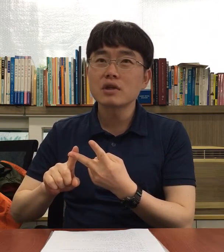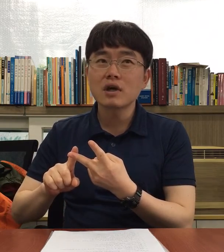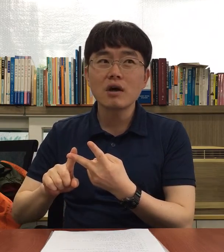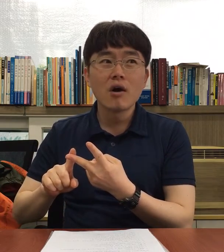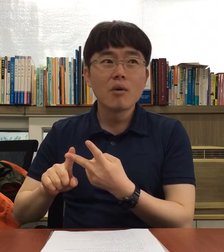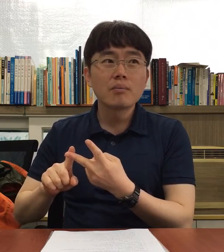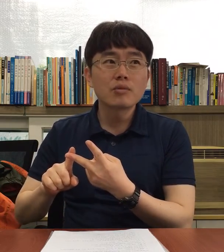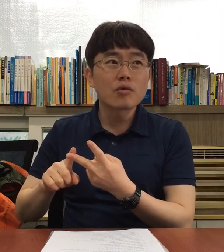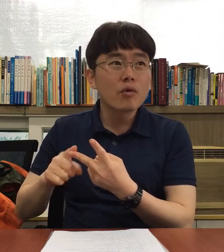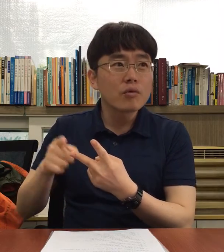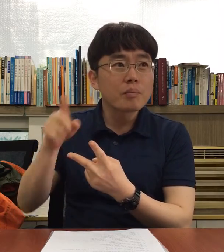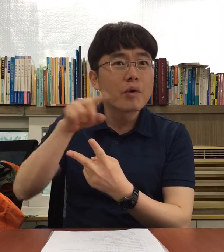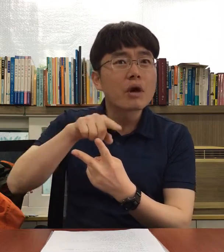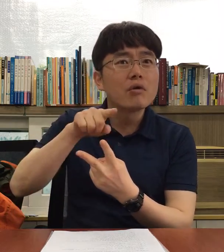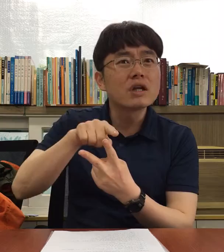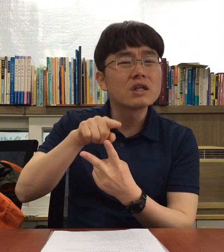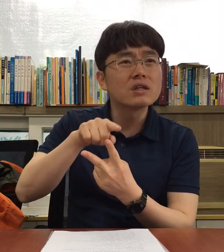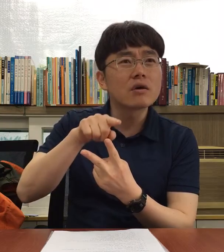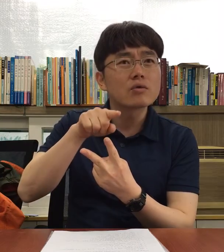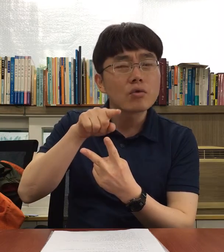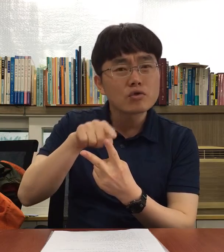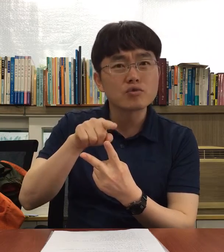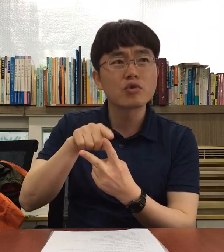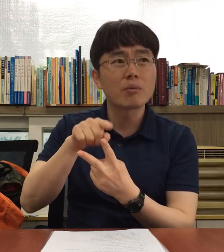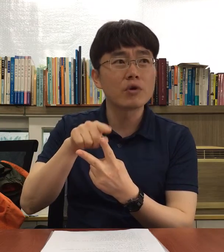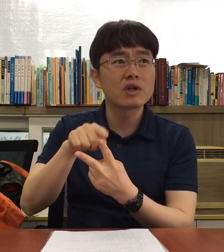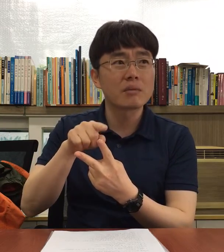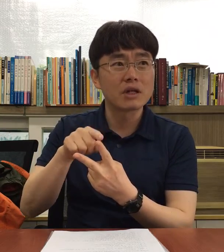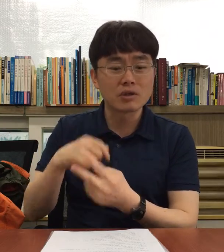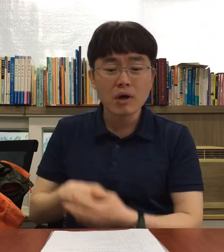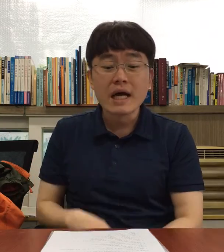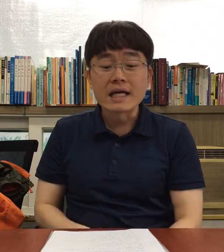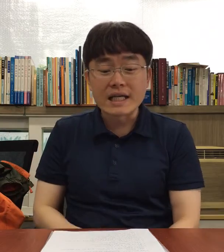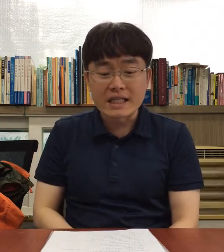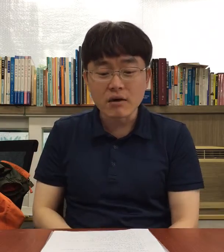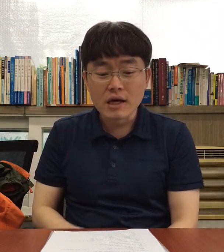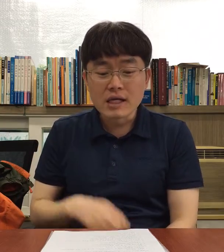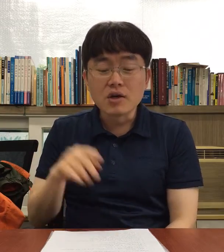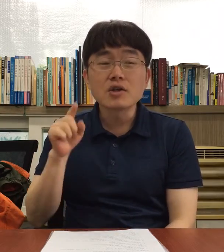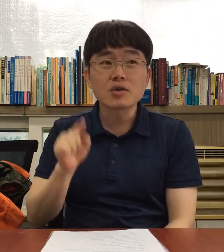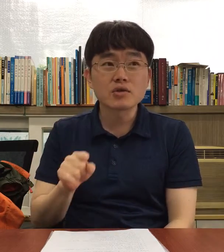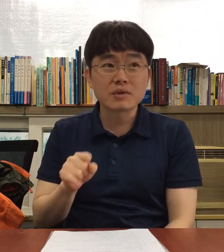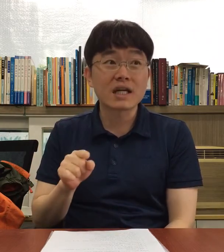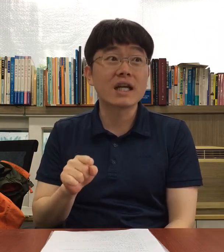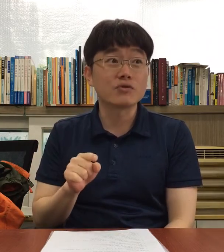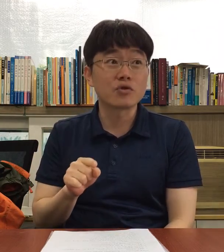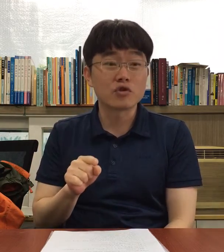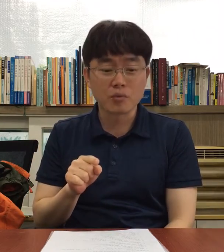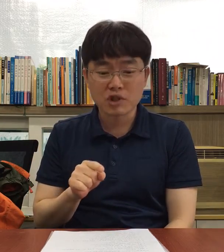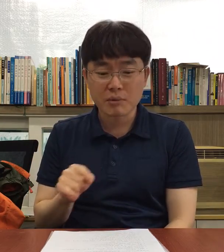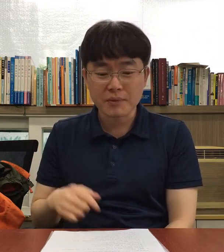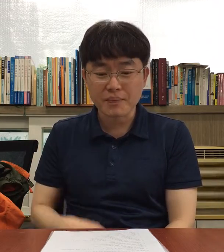주려니까 또 병에 걸리는 것도 좀 중요한 포인트란 말이죠. 그래서 여기서도 좀 시간의 순서를 좀 보자면